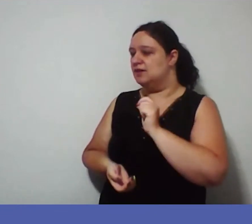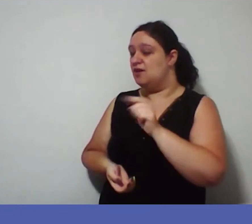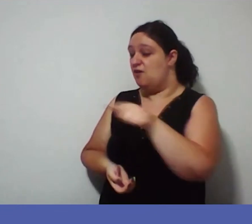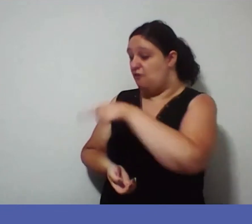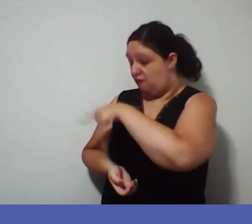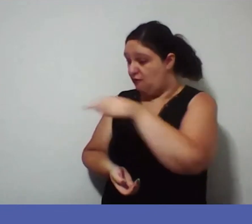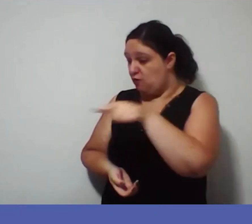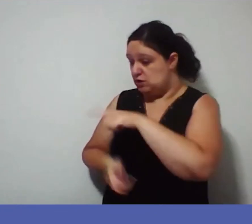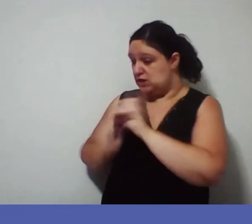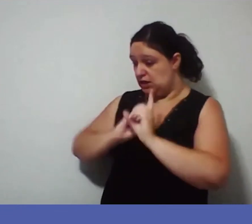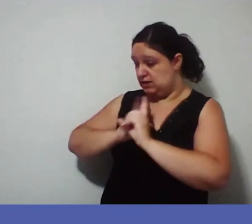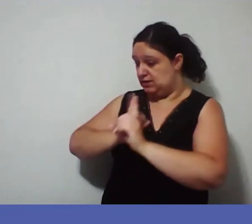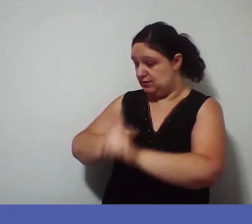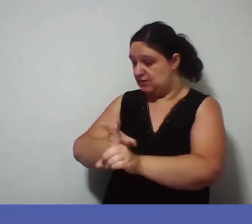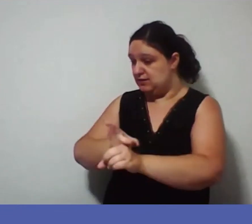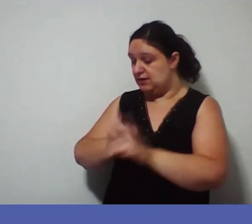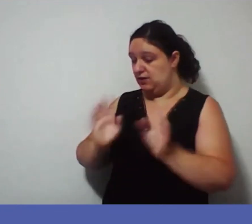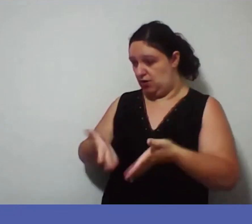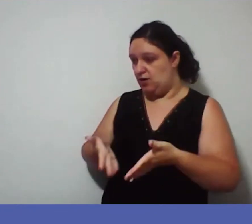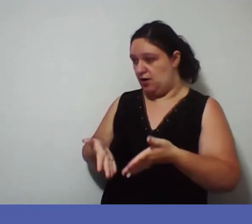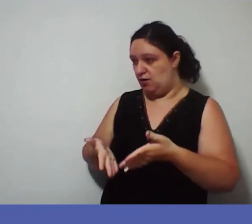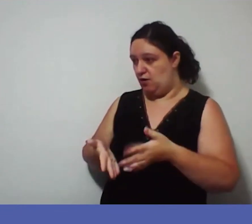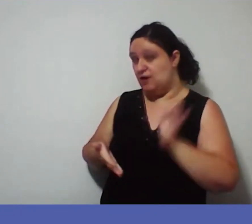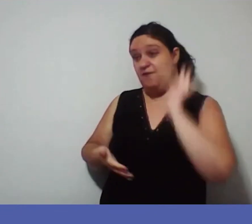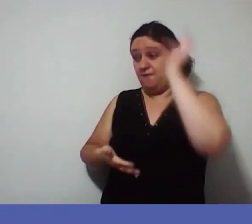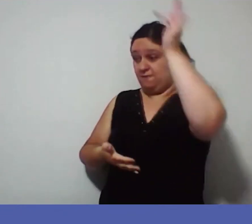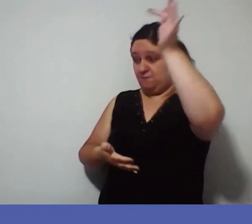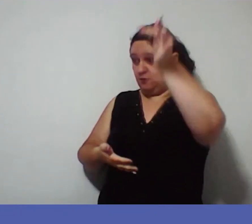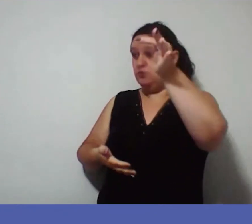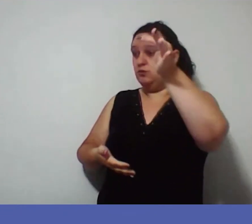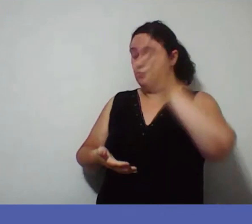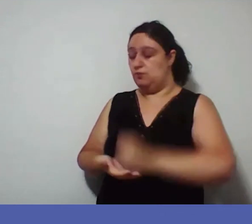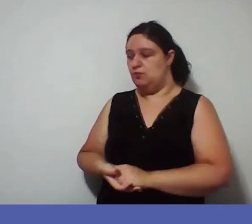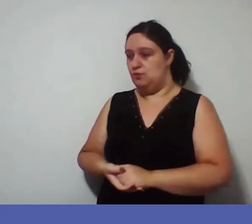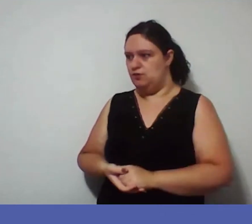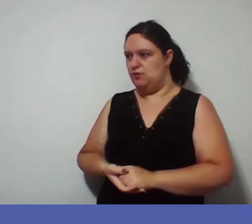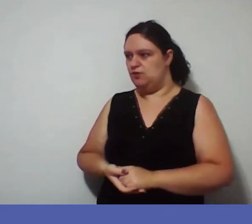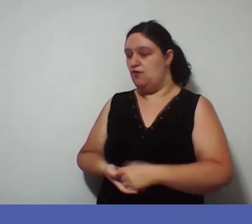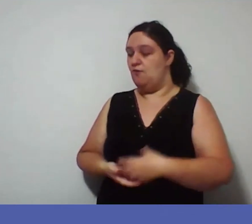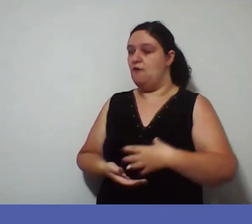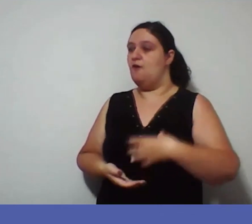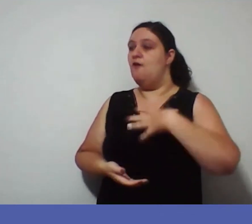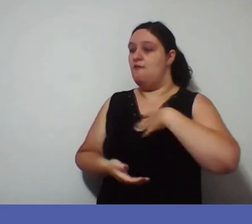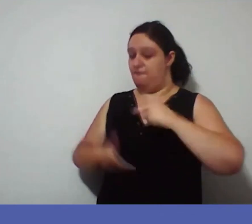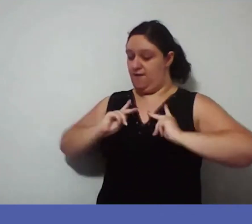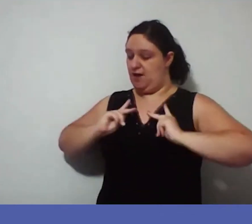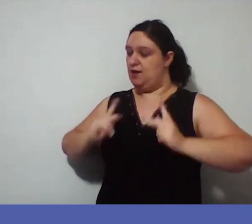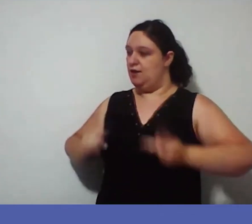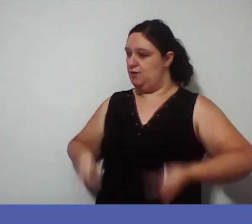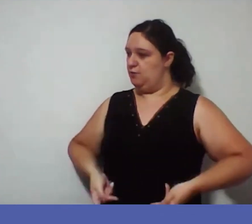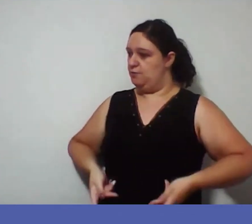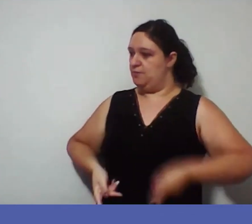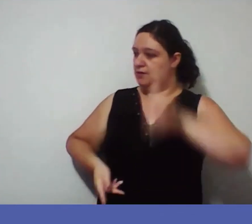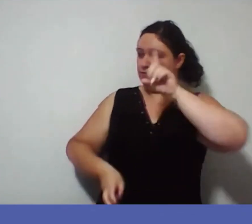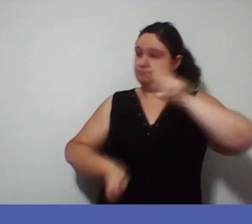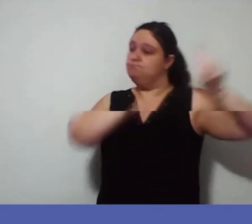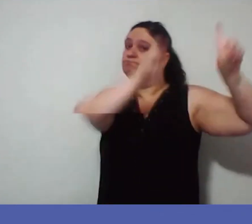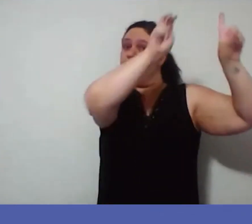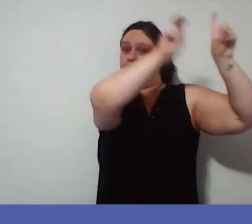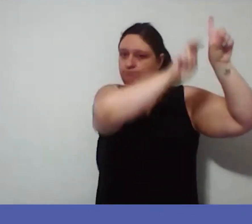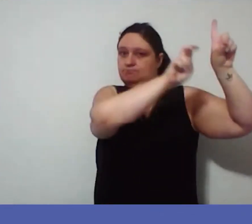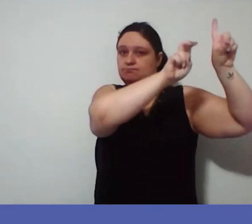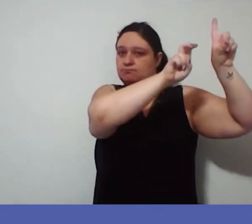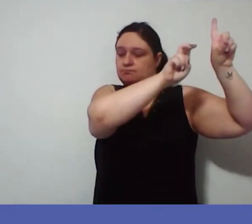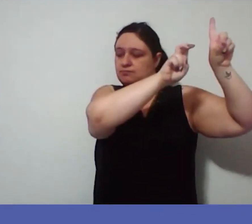quando na regeneração o Filho do Homem se assentar no trono da sua glória,